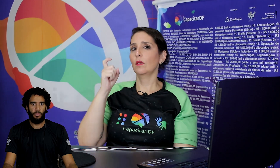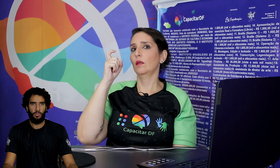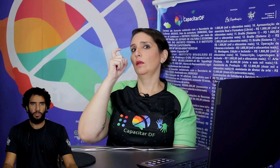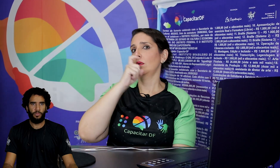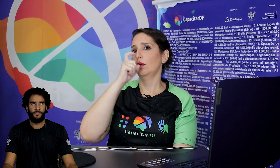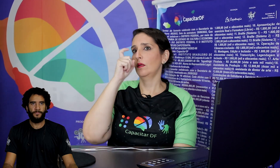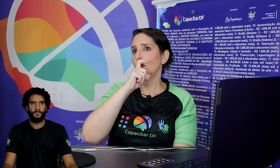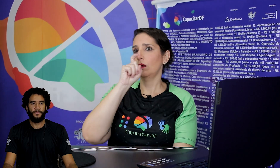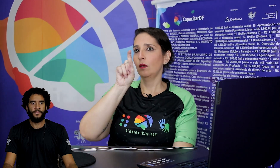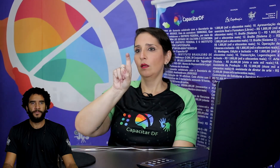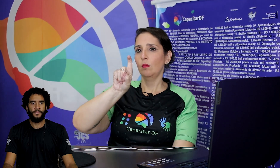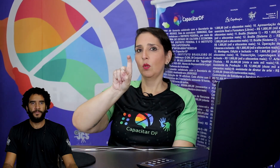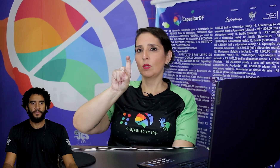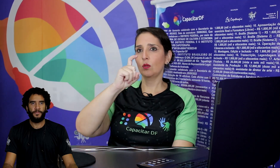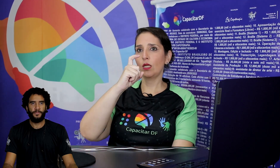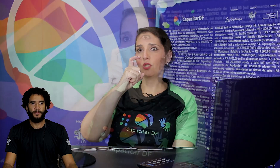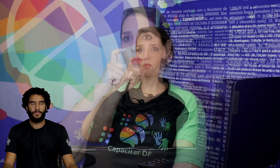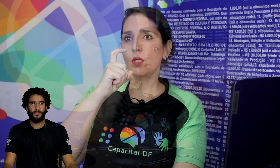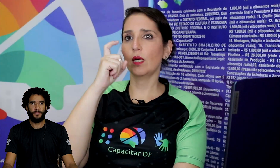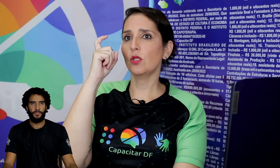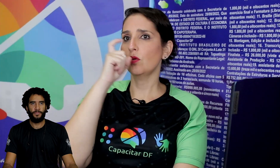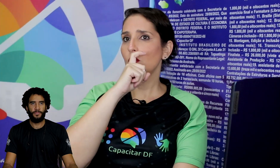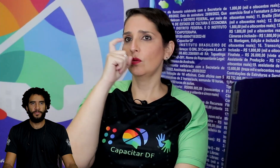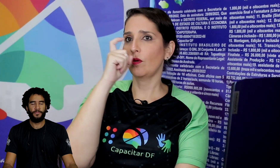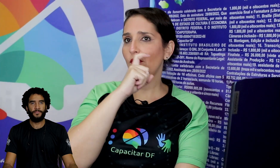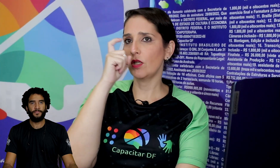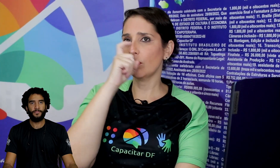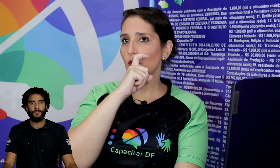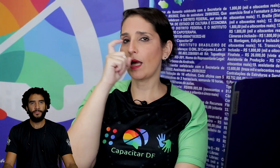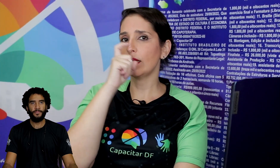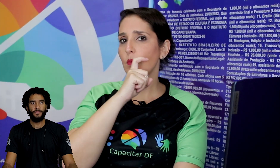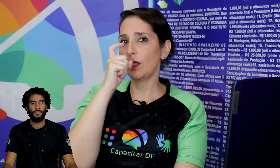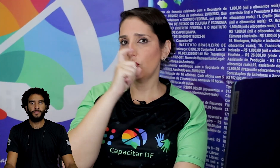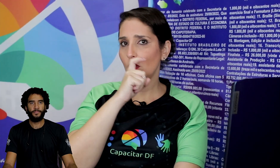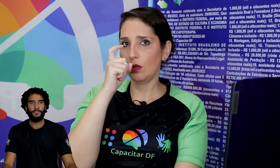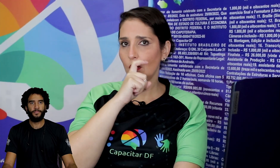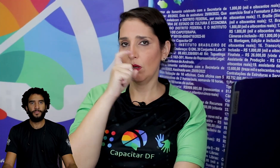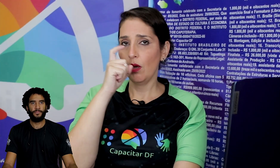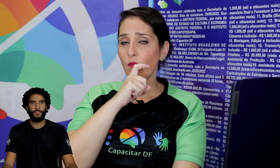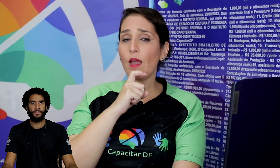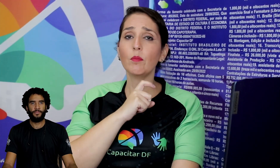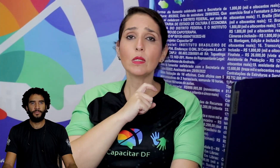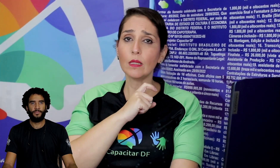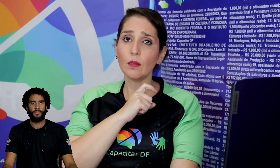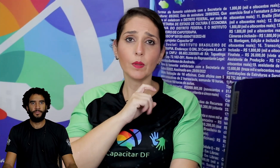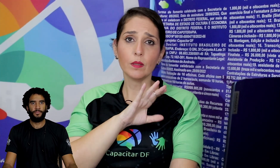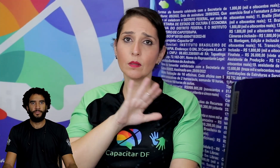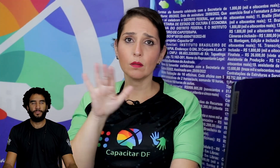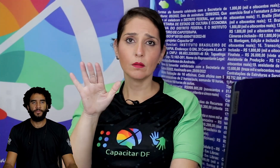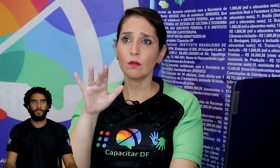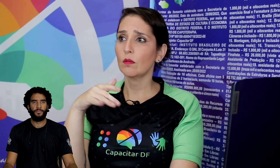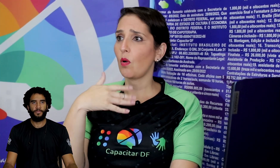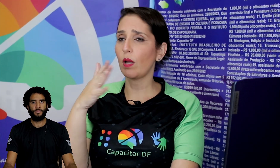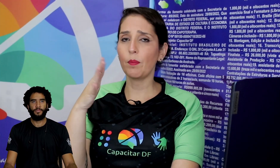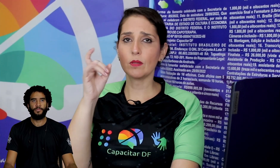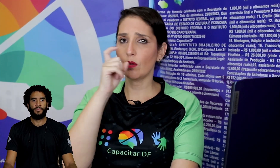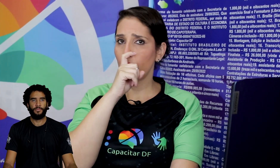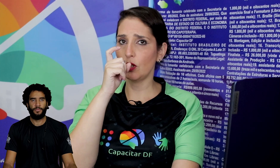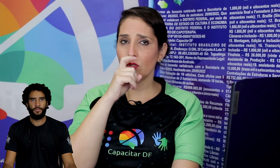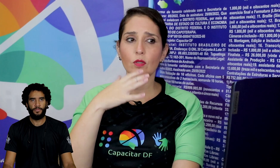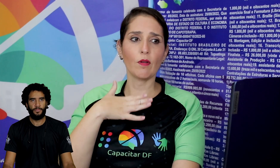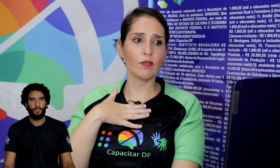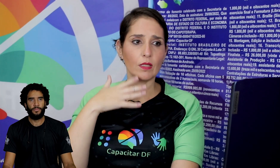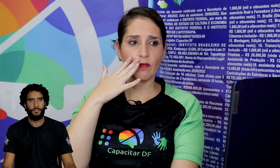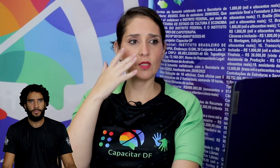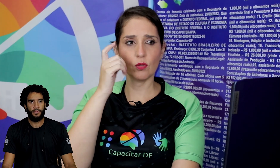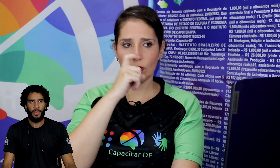Mentir. Mãozinho, dedinho de gancho na frente do nariz. Mentir. Verbo simples. Qualquer pessoa que